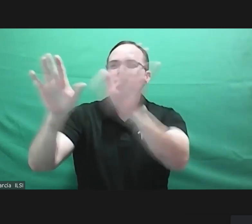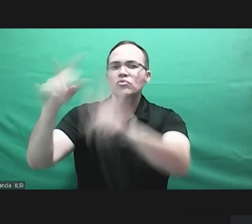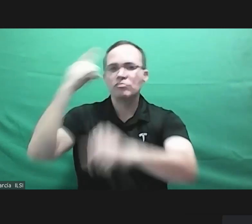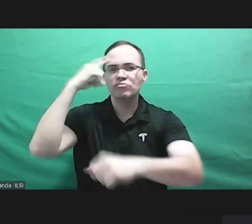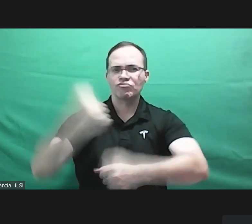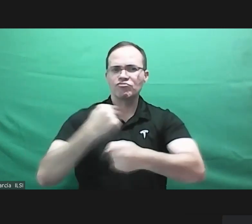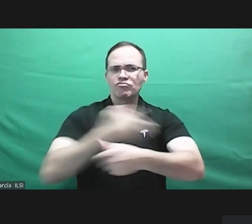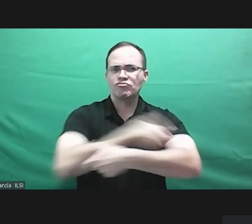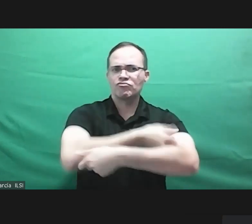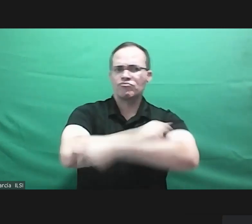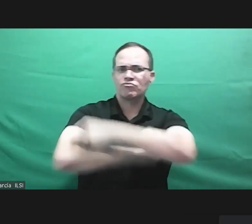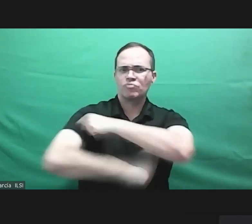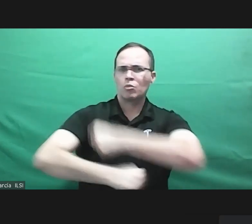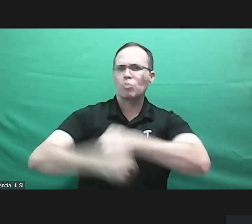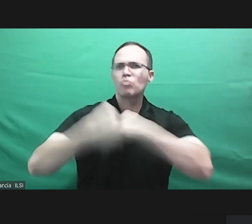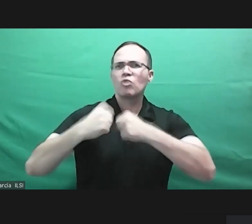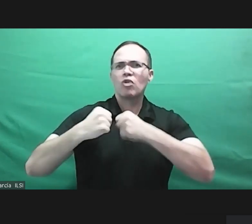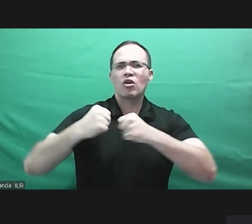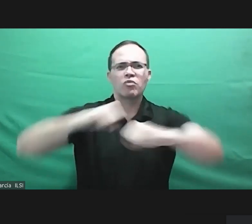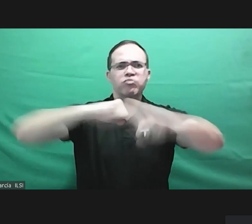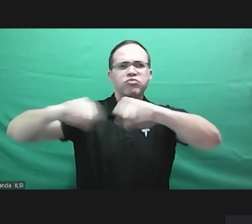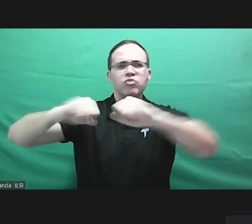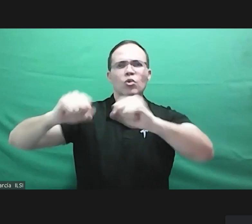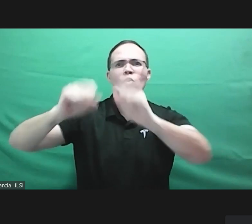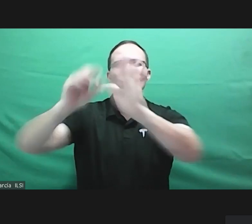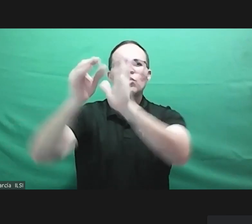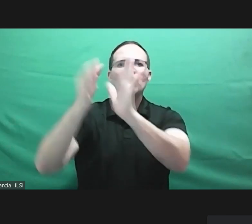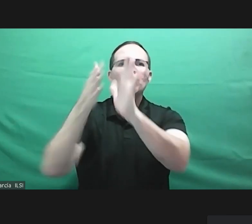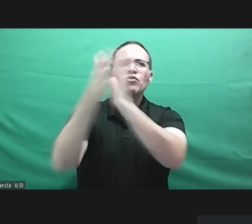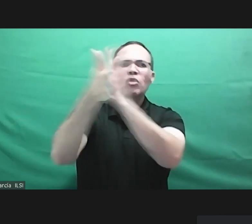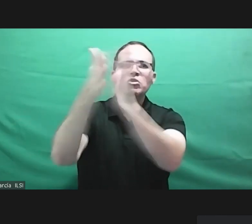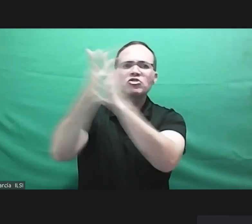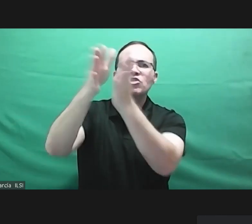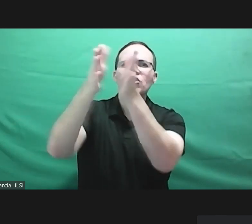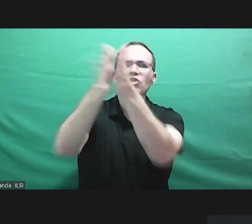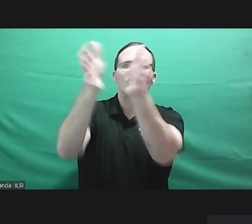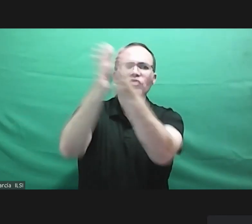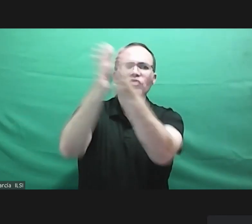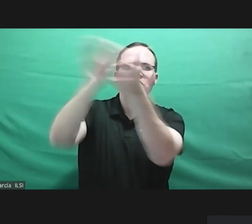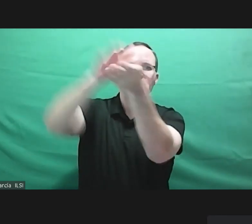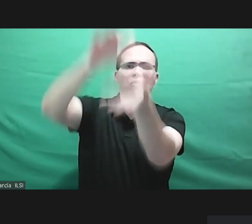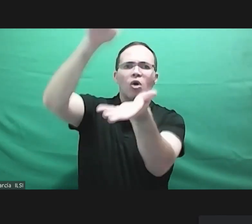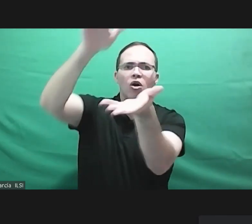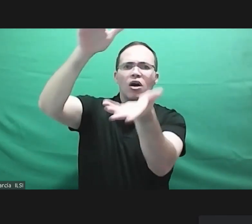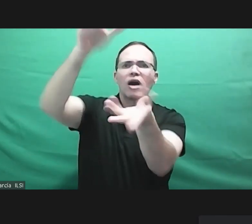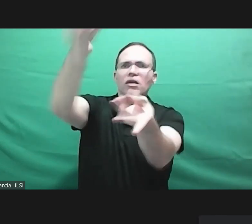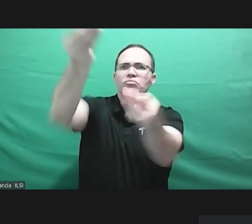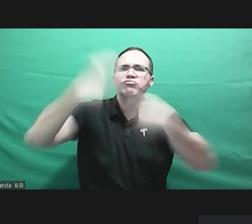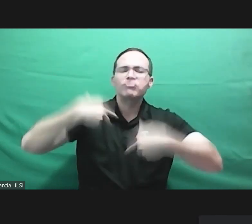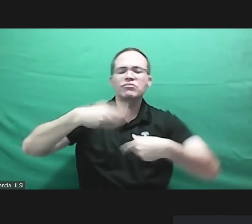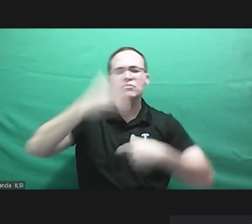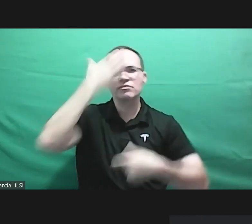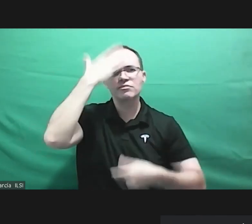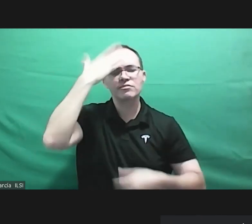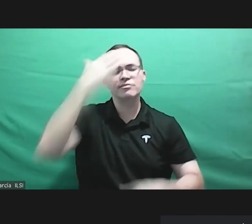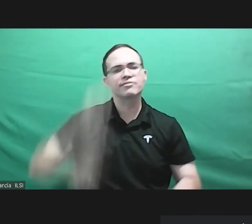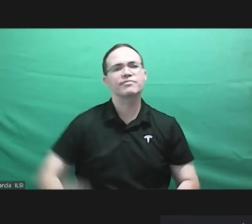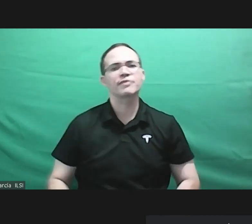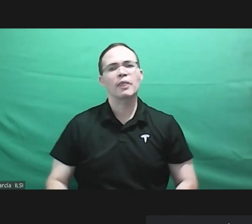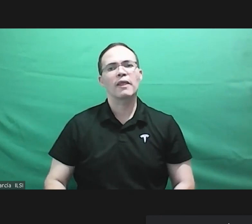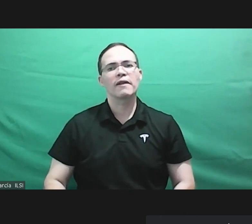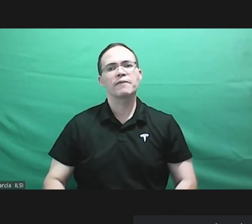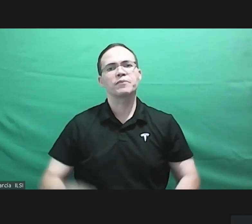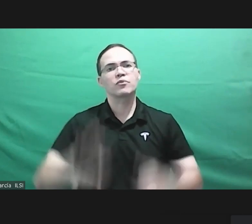generar algo más, algún movimiento más o algunas iniciativas un poco más robustas. Y finalmente, otra